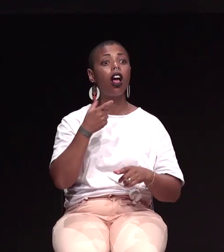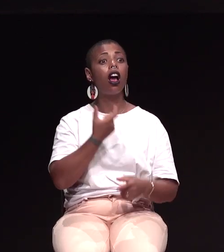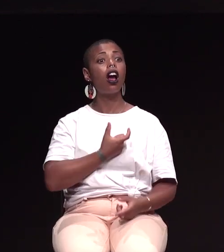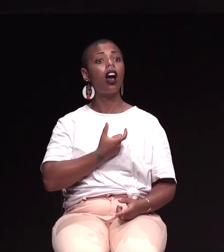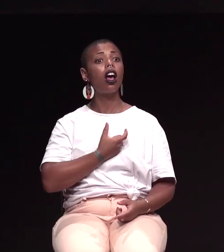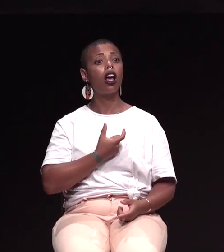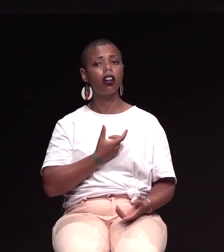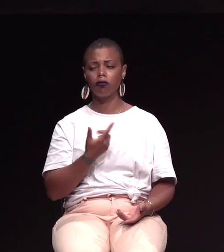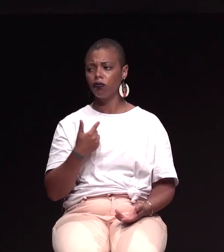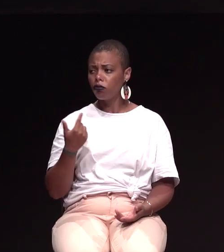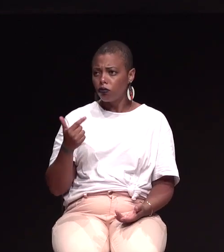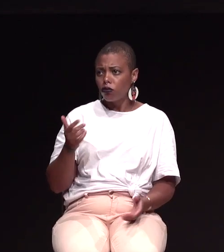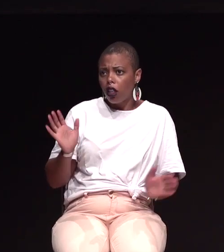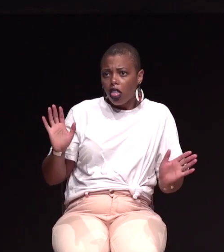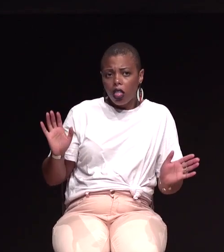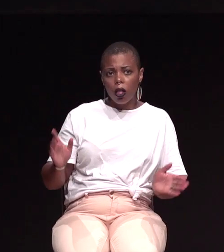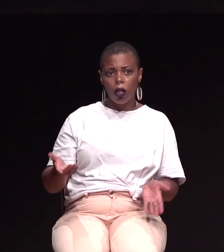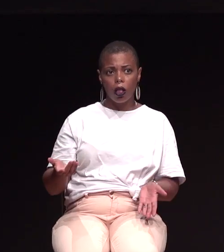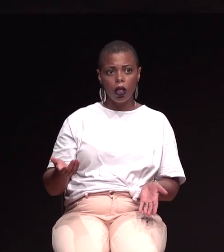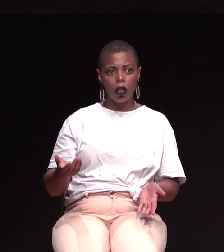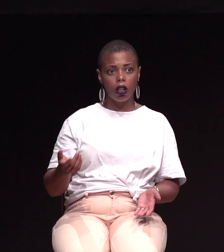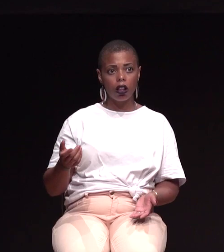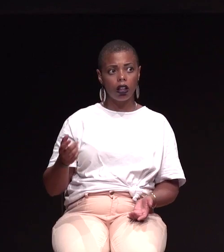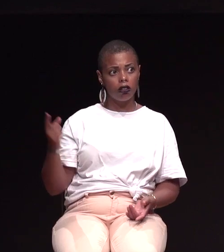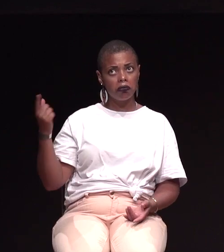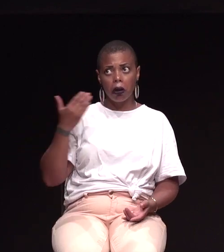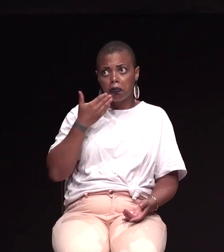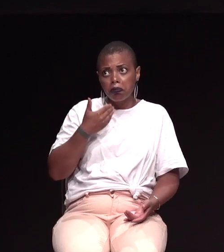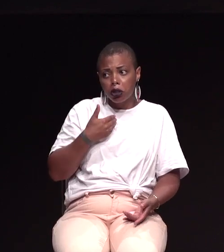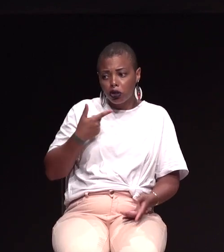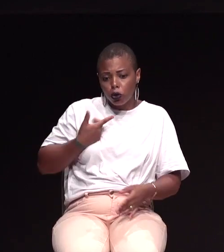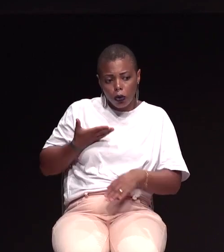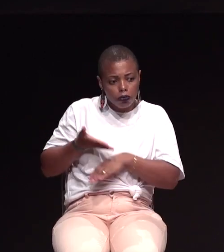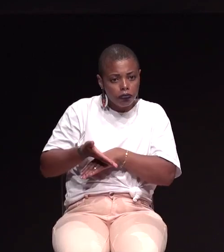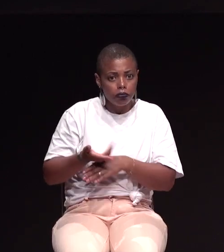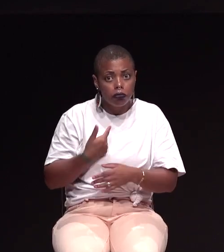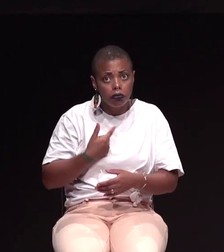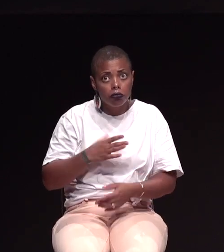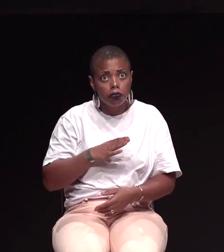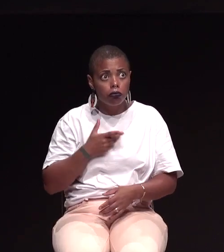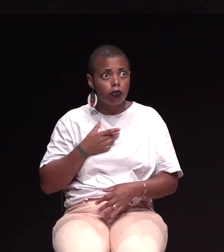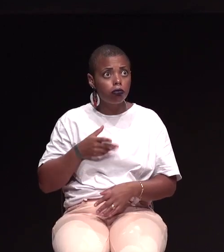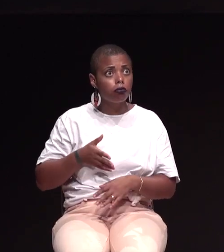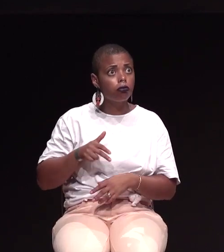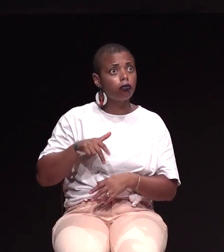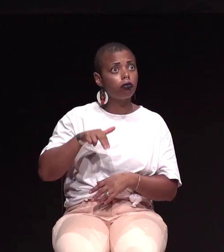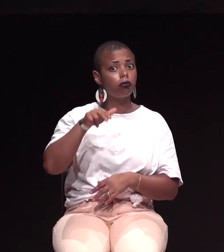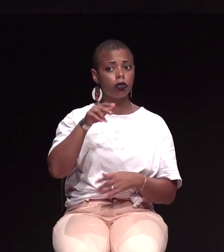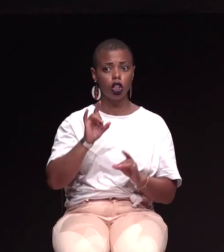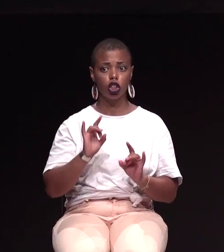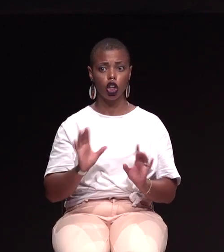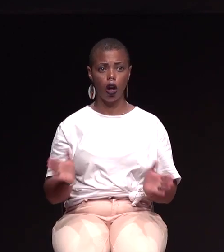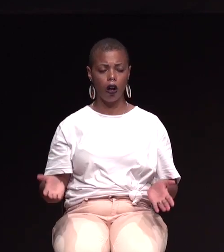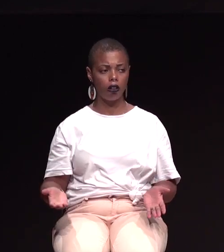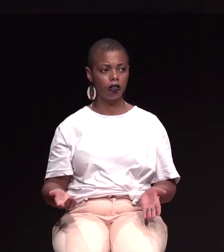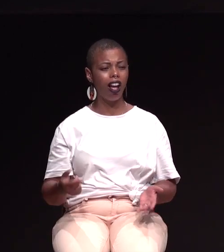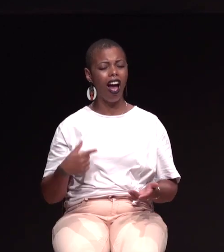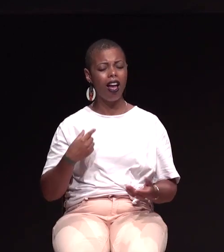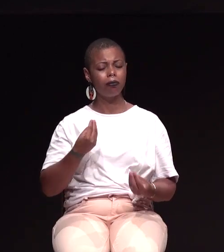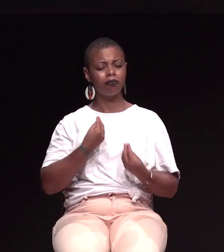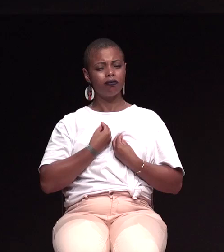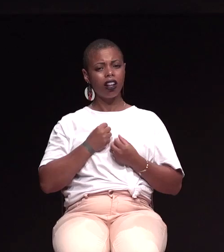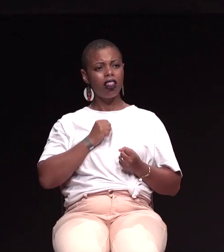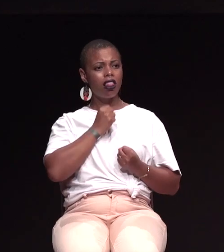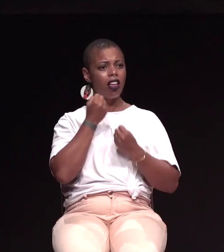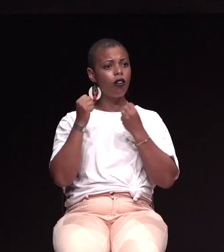falei, não, eu não tenho crachá. Foi o fulano que me pediu falou para eu subir por aqui. Aí eu fiquei nervosa